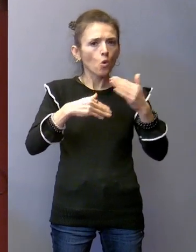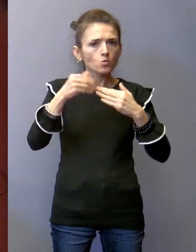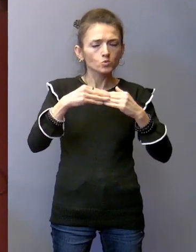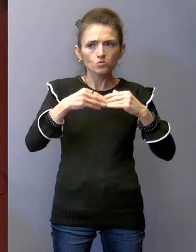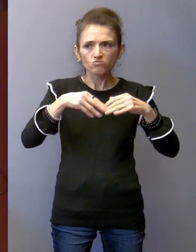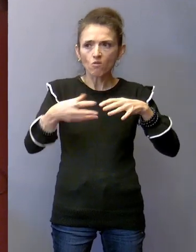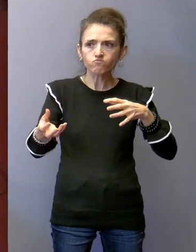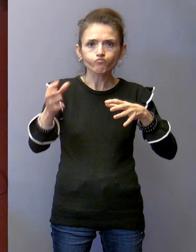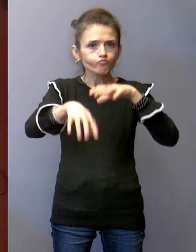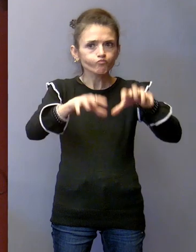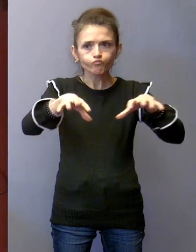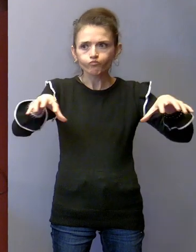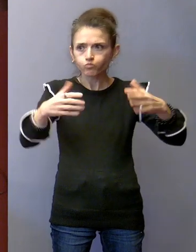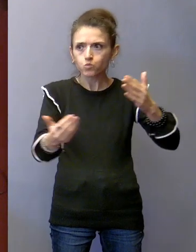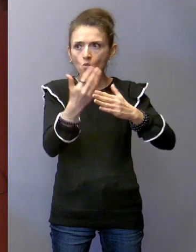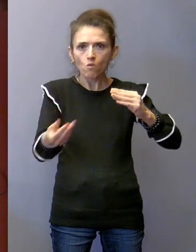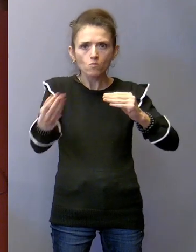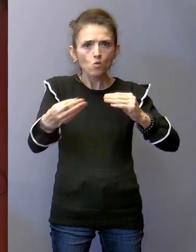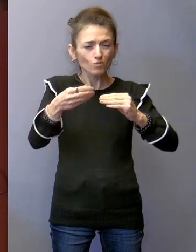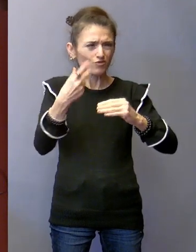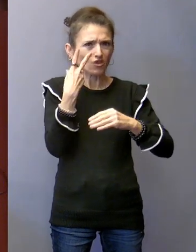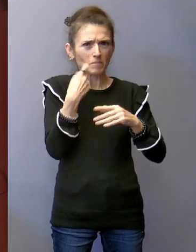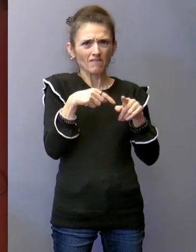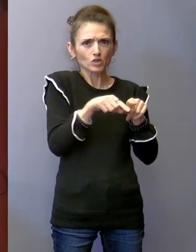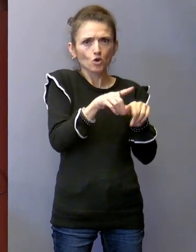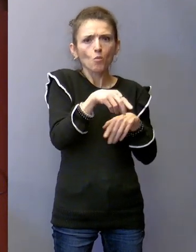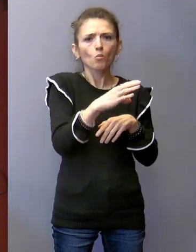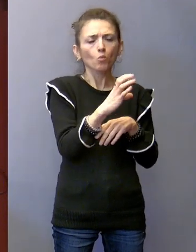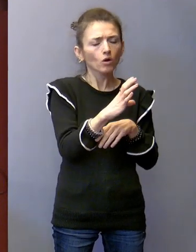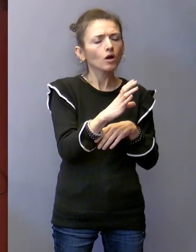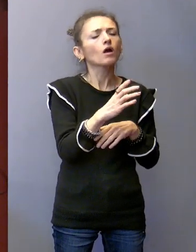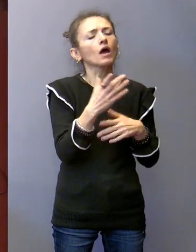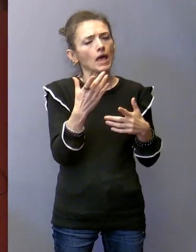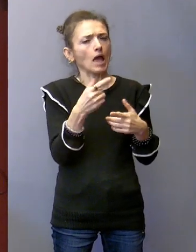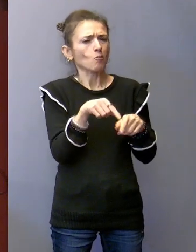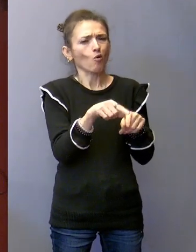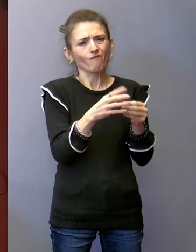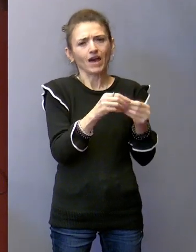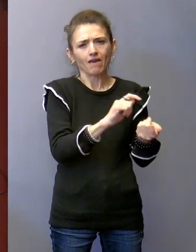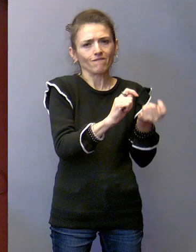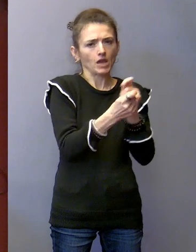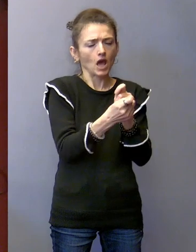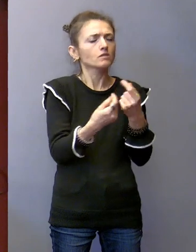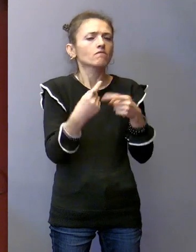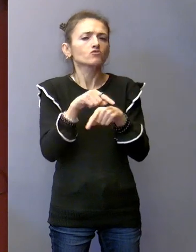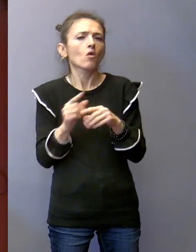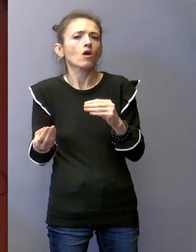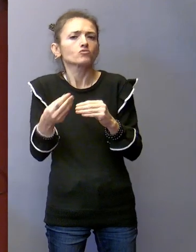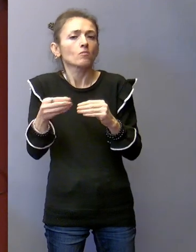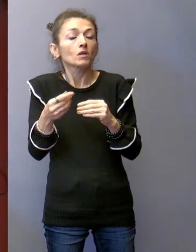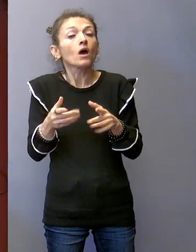complessivo già previsto dal Puk che viceversa avrebbe giustificato effettivamente una variante così come escluso